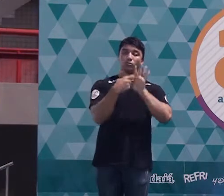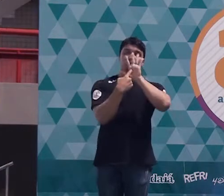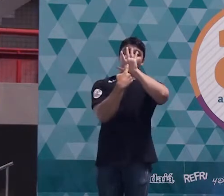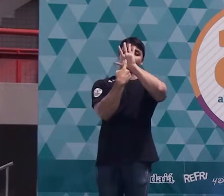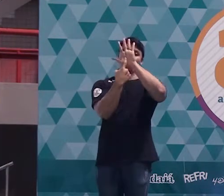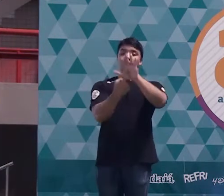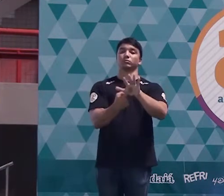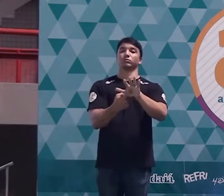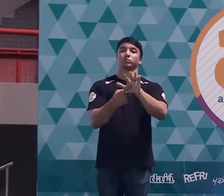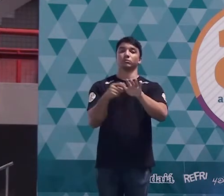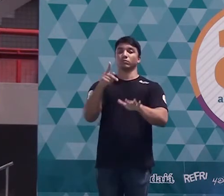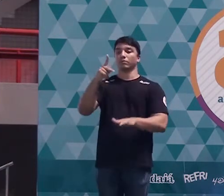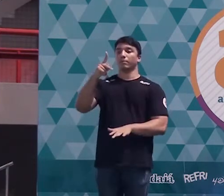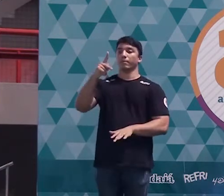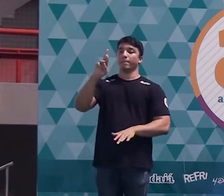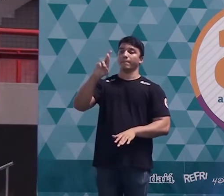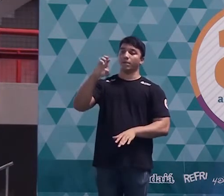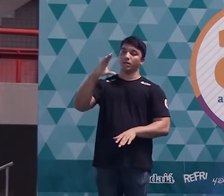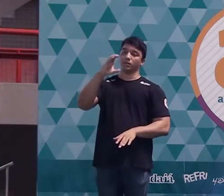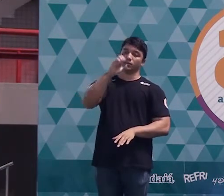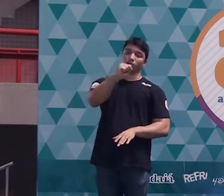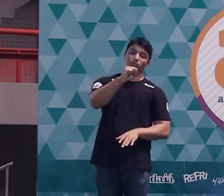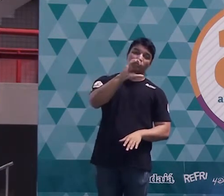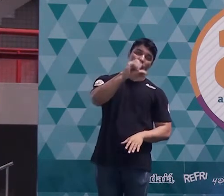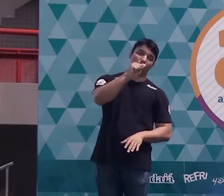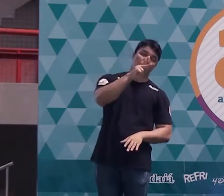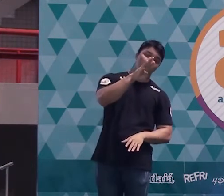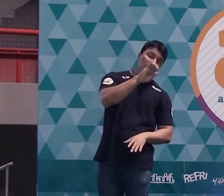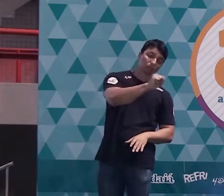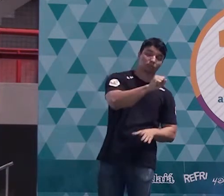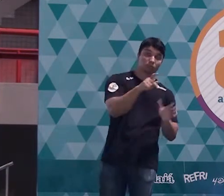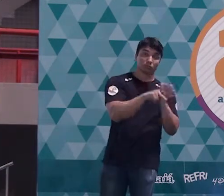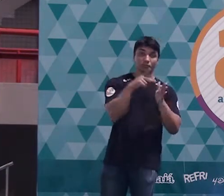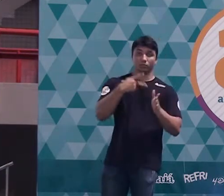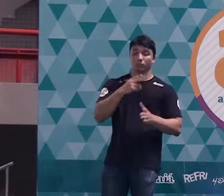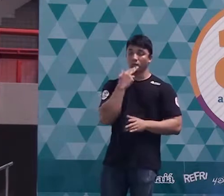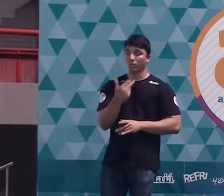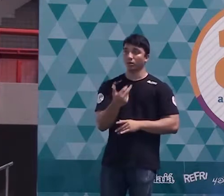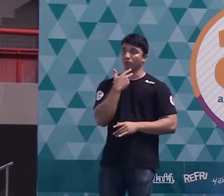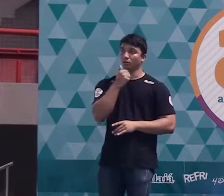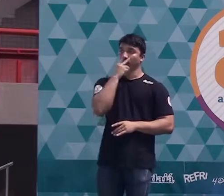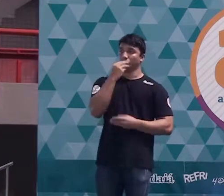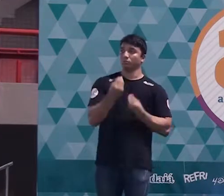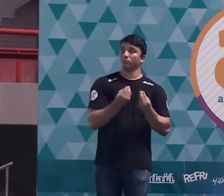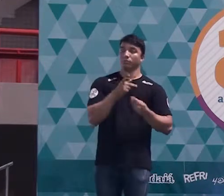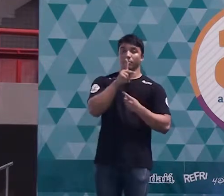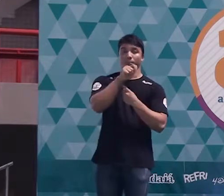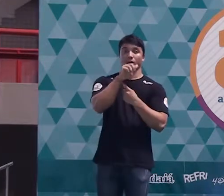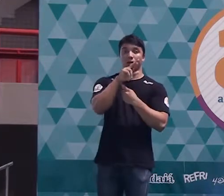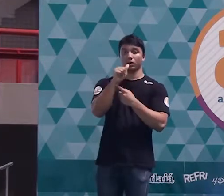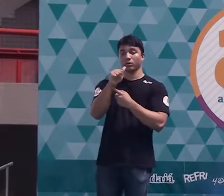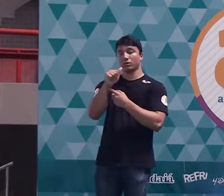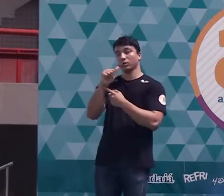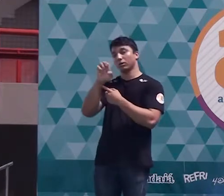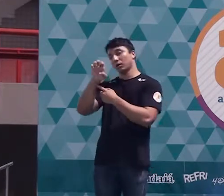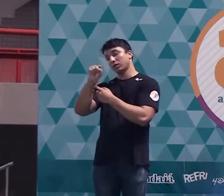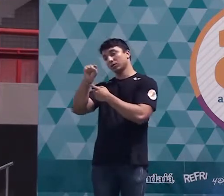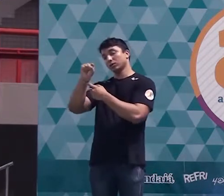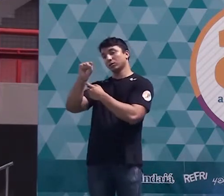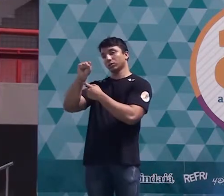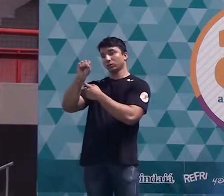para esses cabras. Isso é um recurso da língua. Como que a gente diria? Vou mostrar